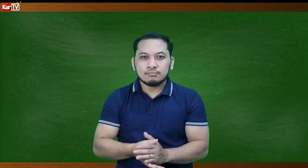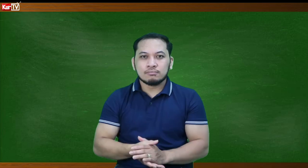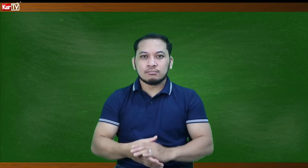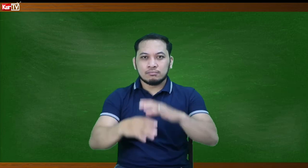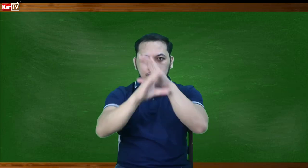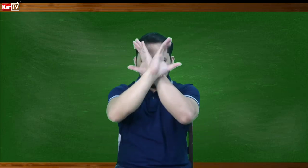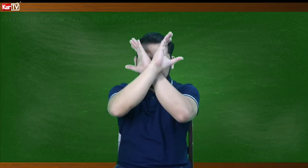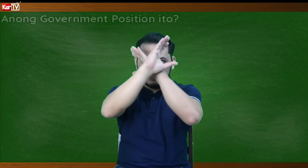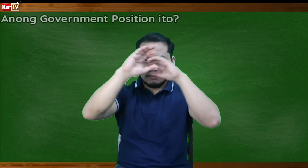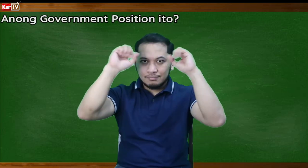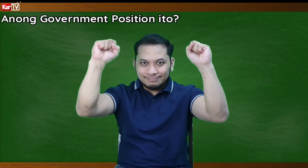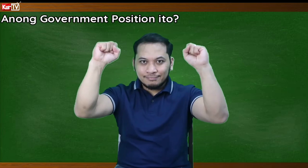Okay.